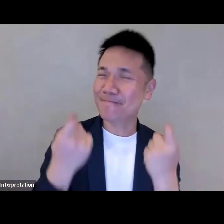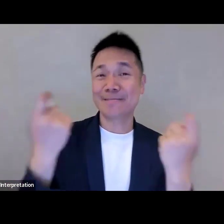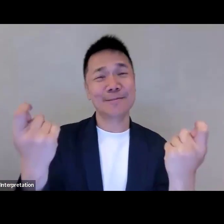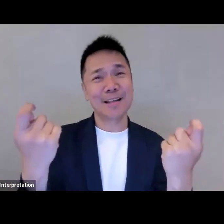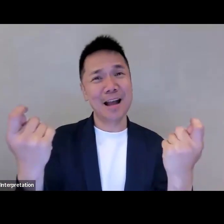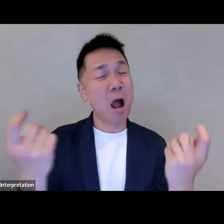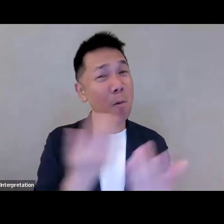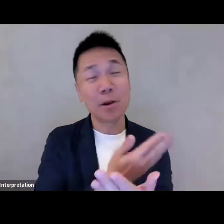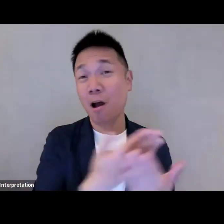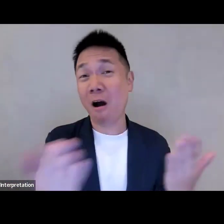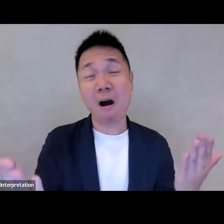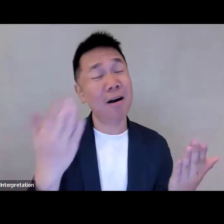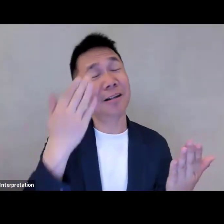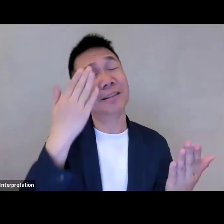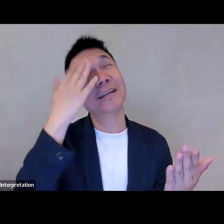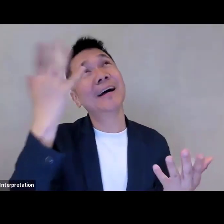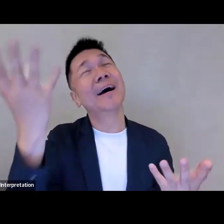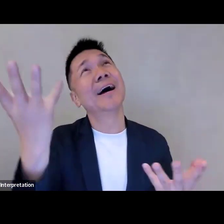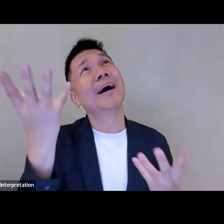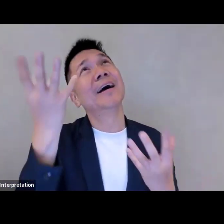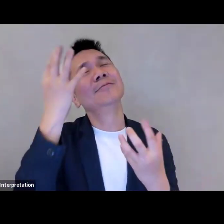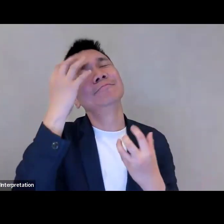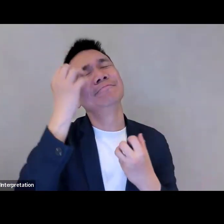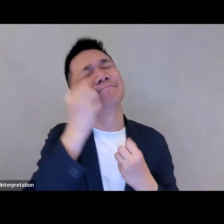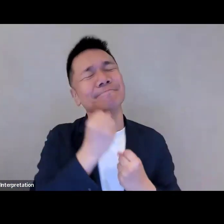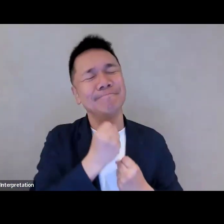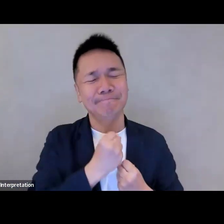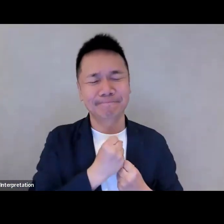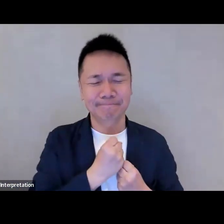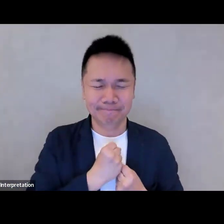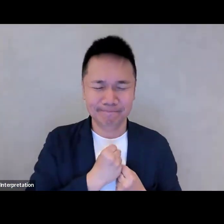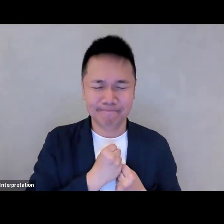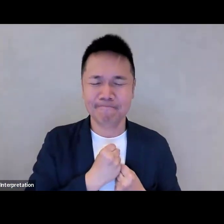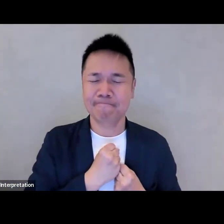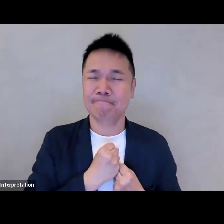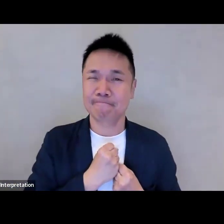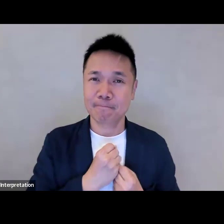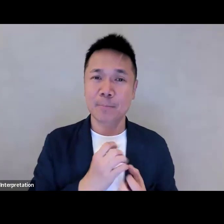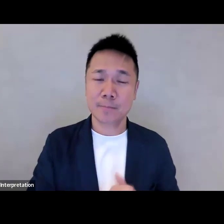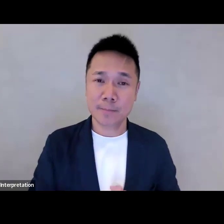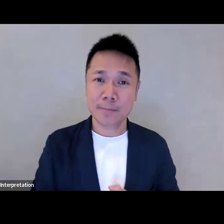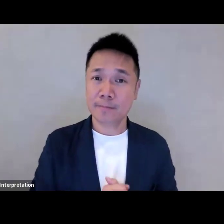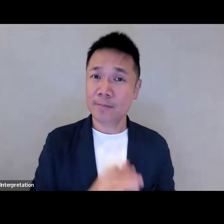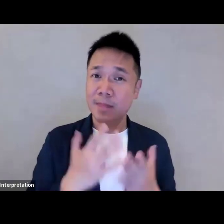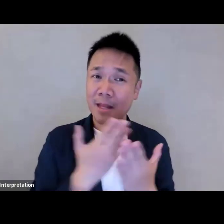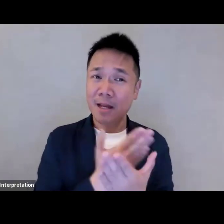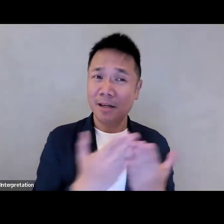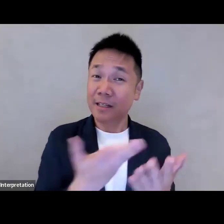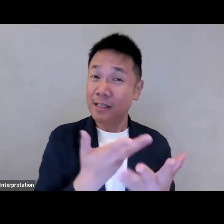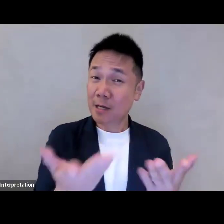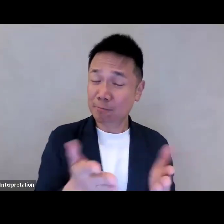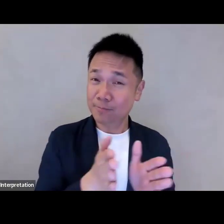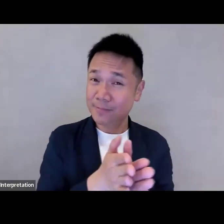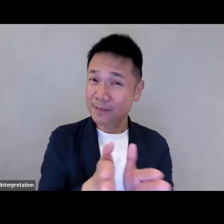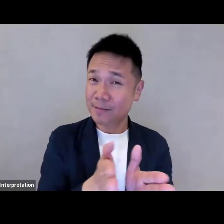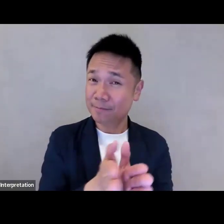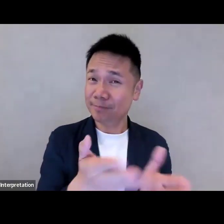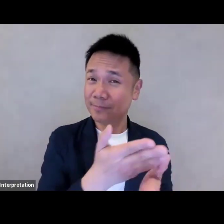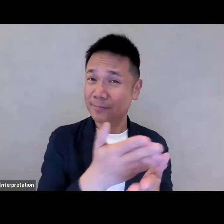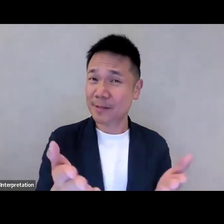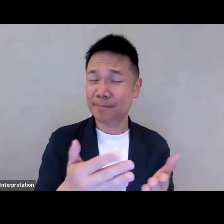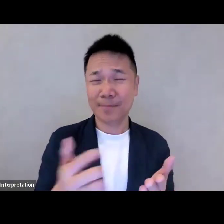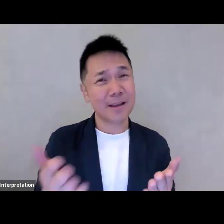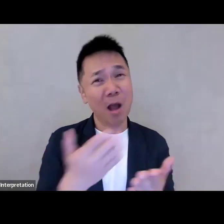所以有很多，我们这边有很多与快乐的这些回忆，我们想要把这